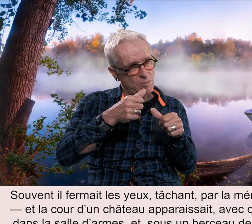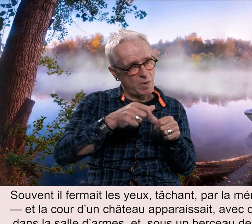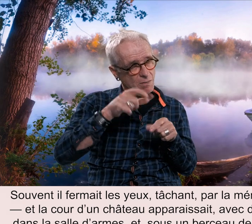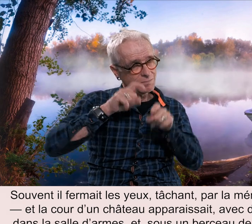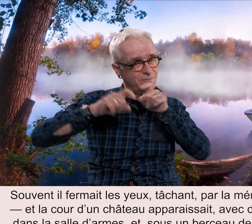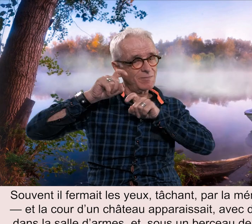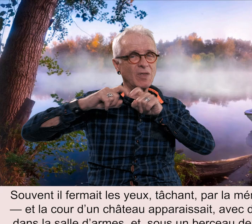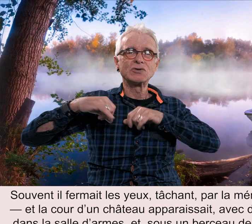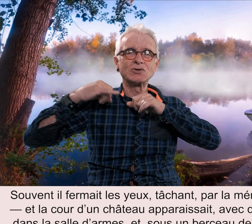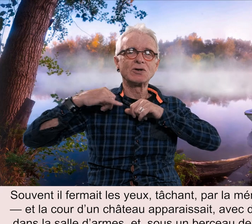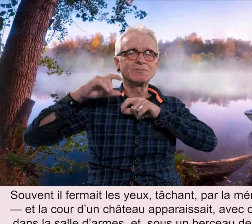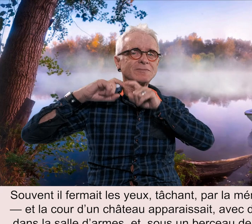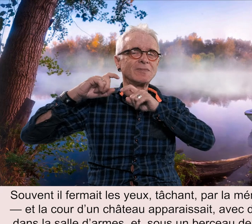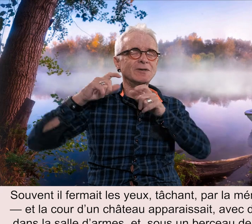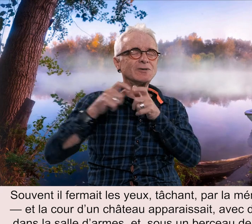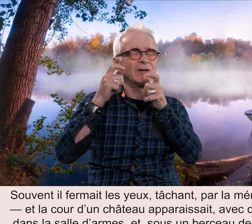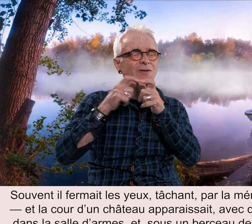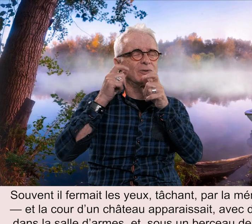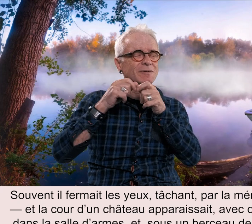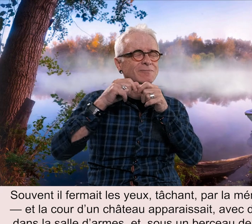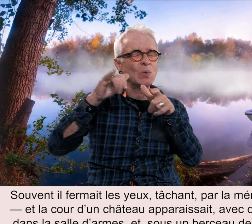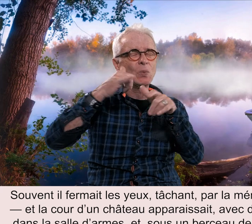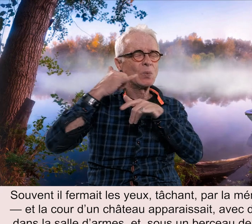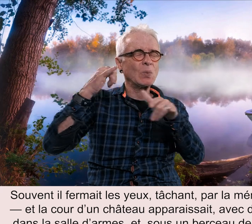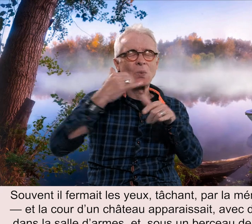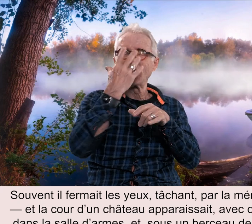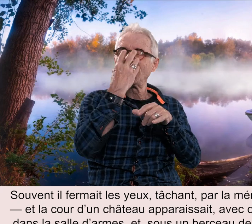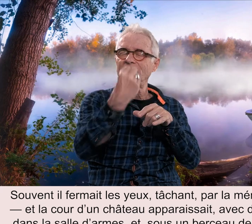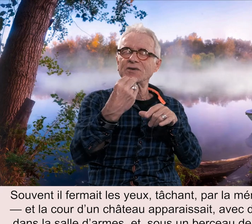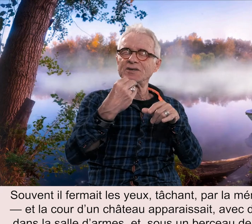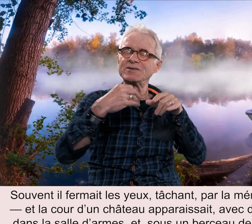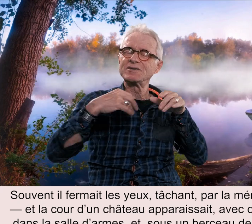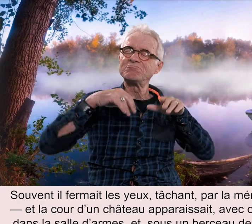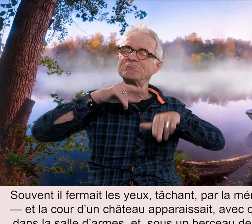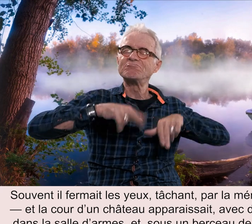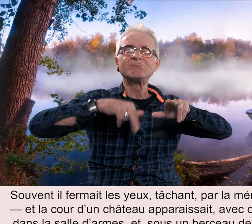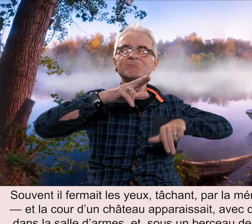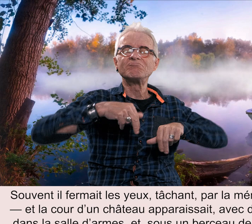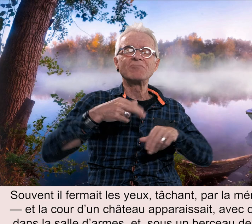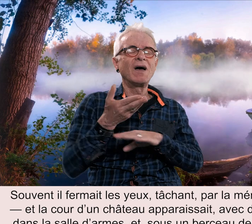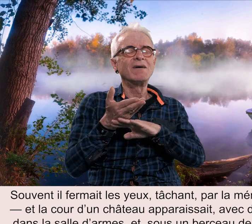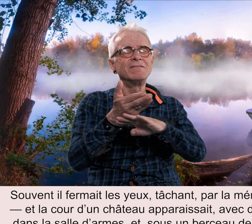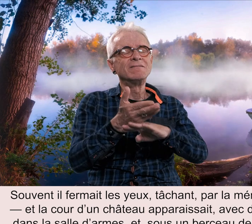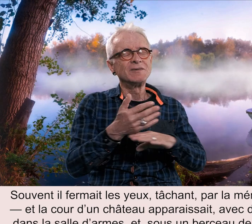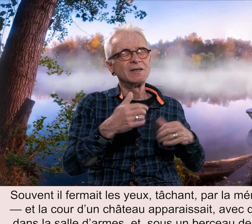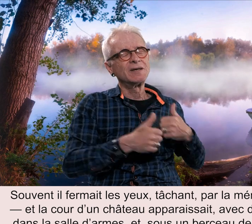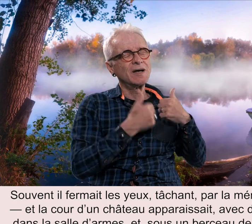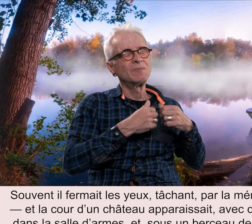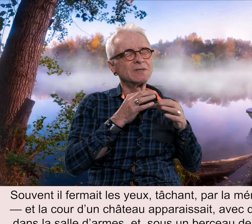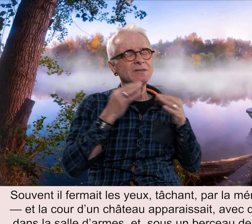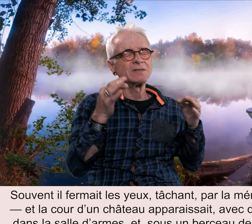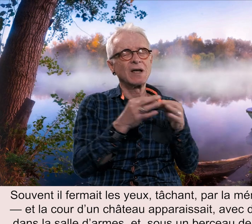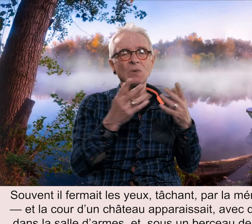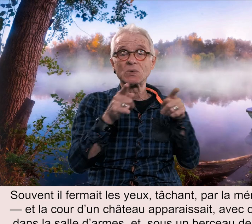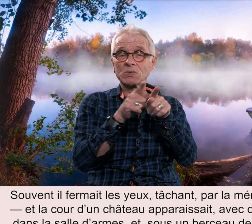jeunesse et la cour d'un château apparaissait avec des lévriers sur un perron, des valets dans la salle d'armes et sous un berceau de